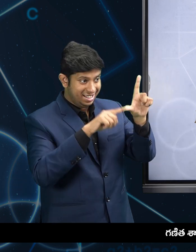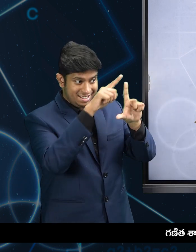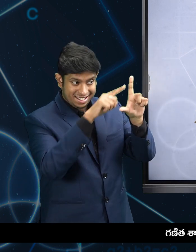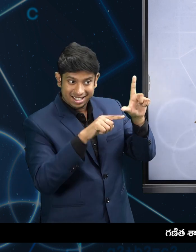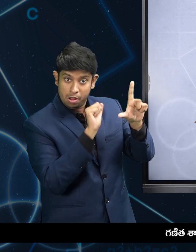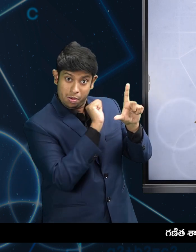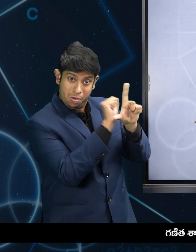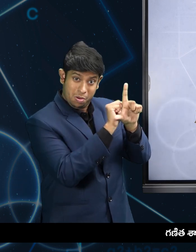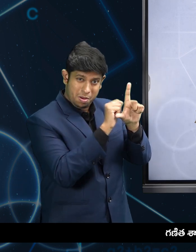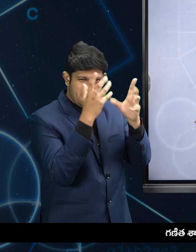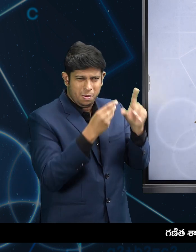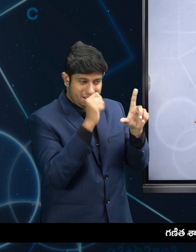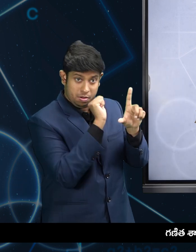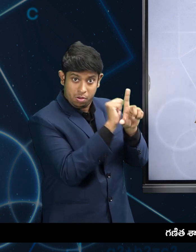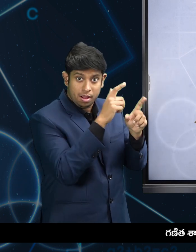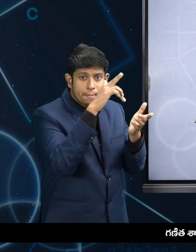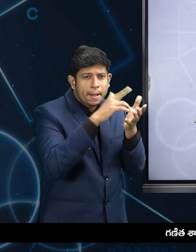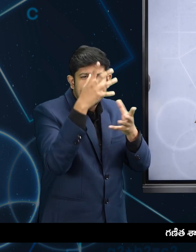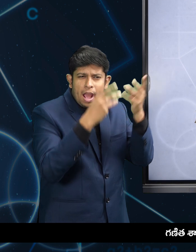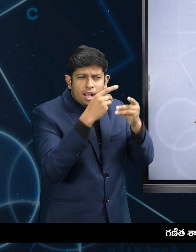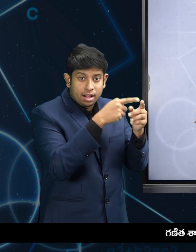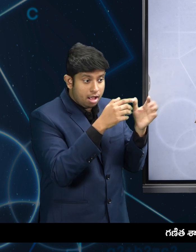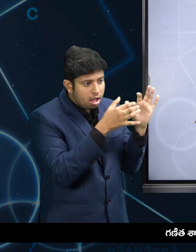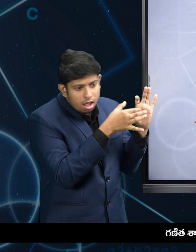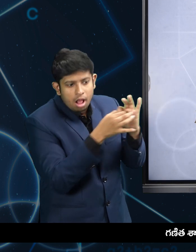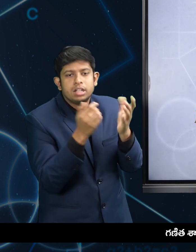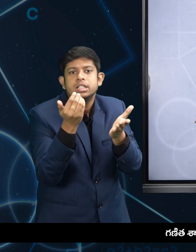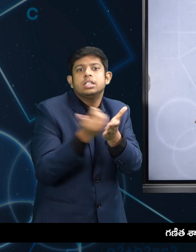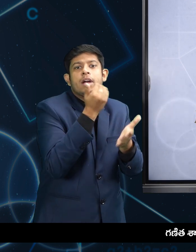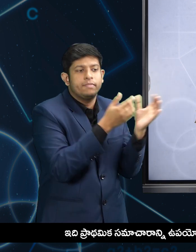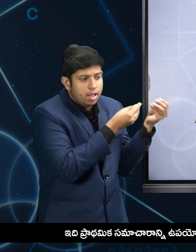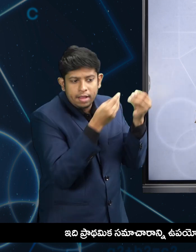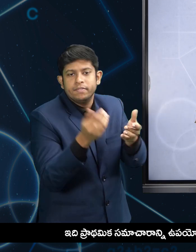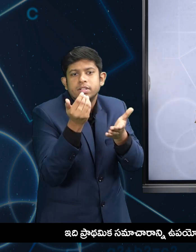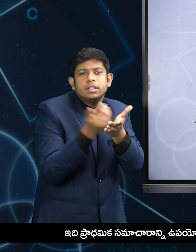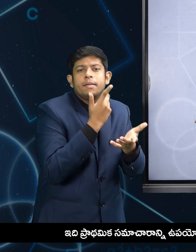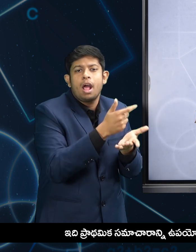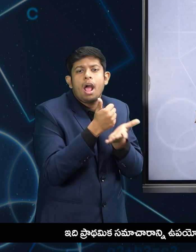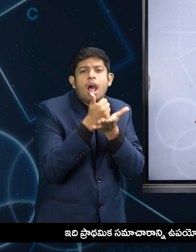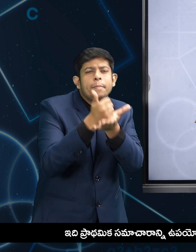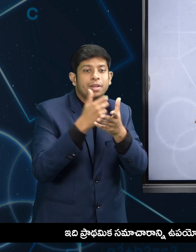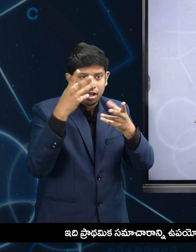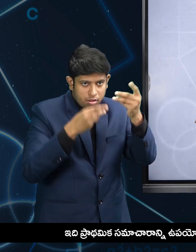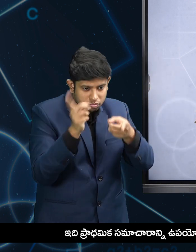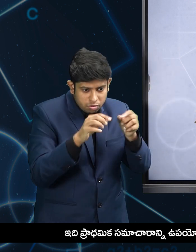గణిత శాస్త్రానికి చెందిన త్రికోణమితి రక్షించడానికి వస్తుంది. ఇది ప్రాథమిక సమాచారాన్ని